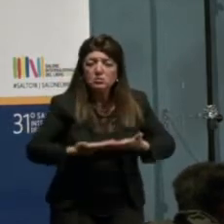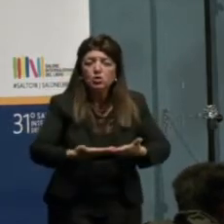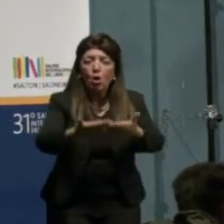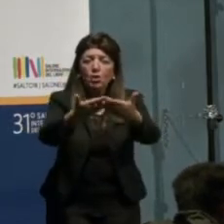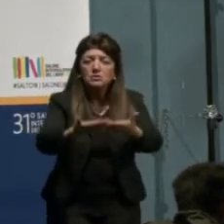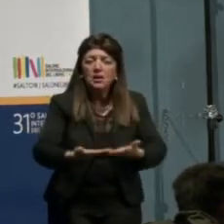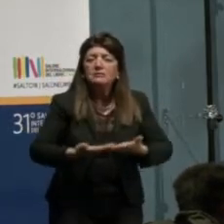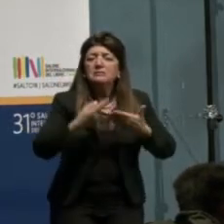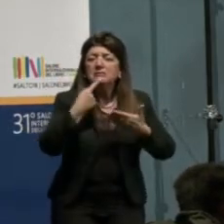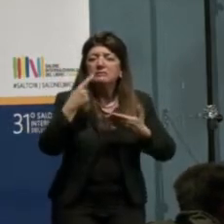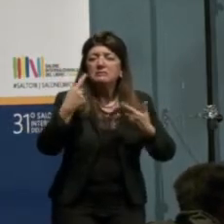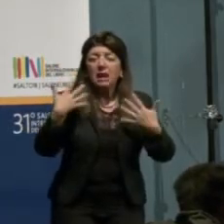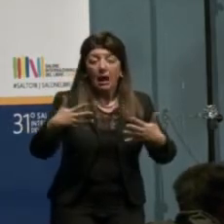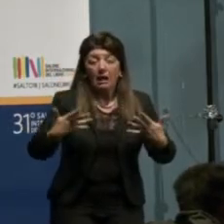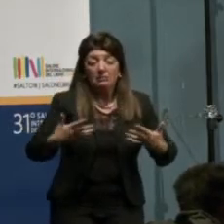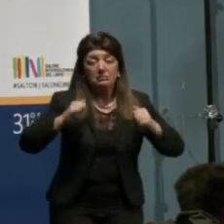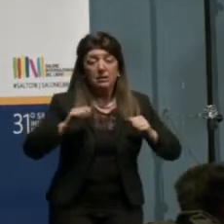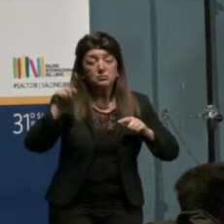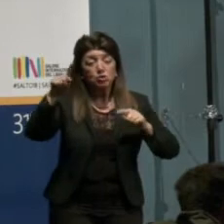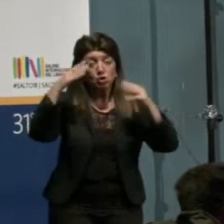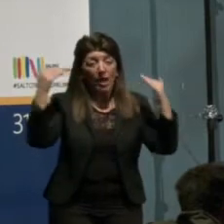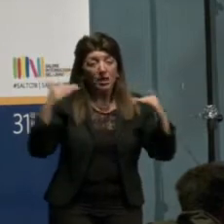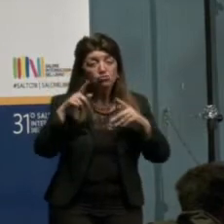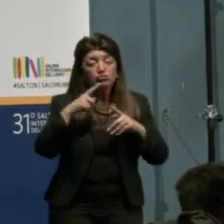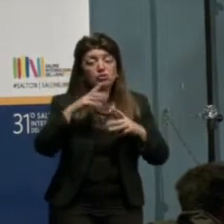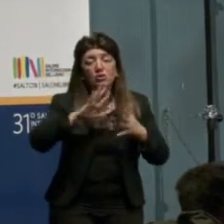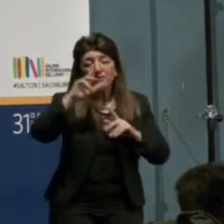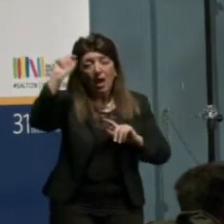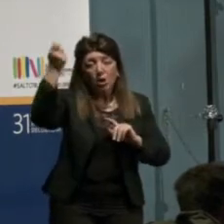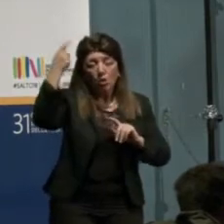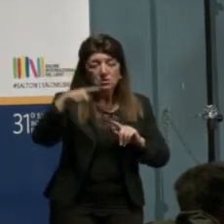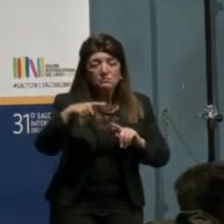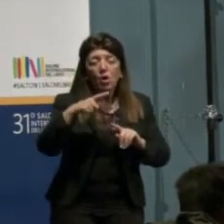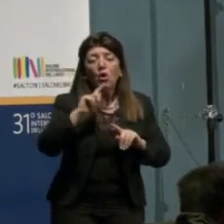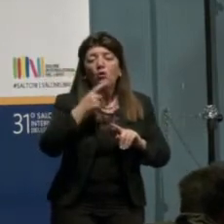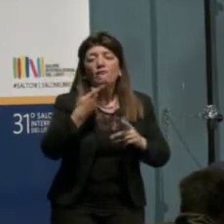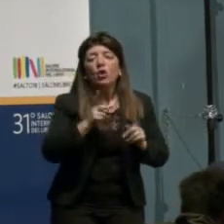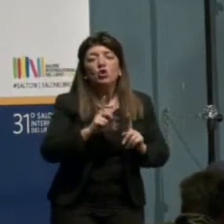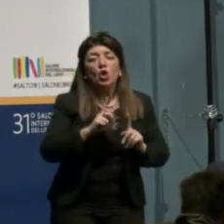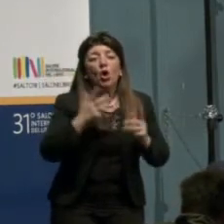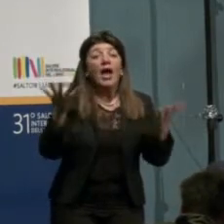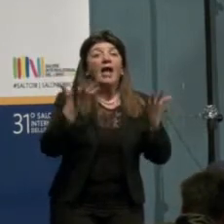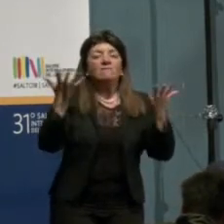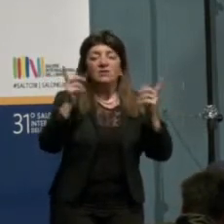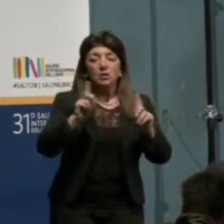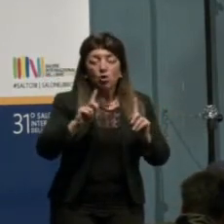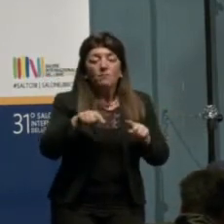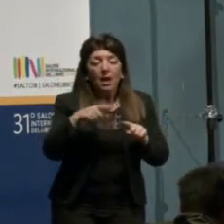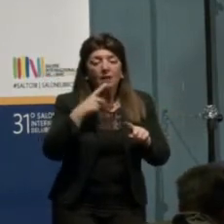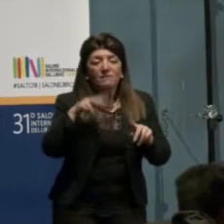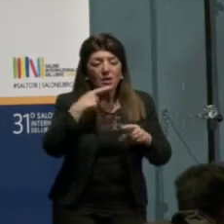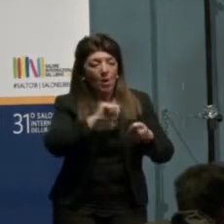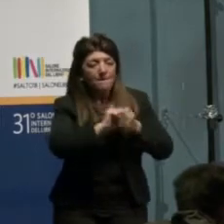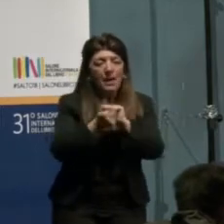in egitto di eroismo penso di poter usare questa parola senza senza enfasi in fondo se questa battaglia per la verità la giustizia